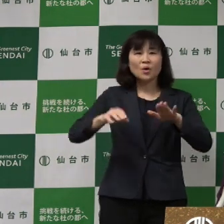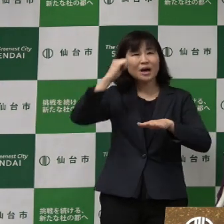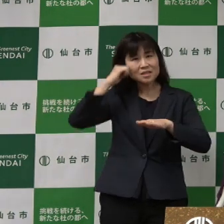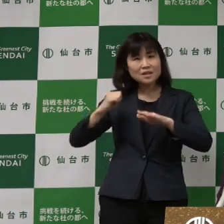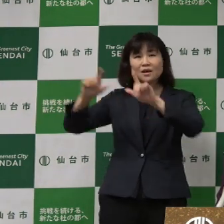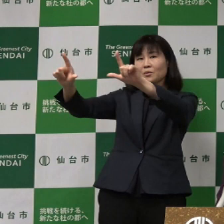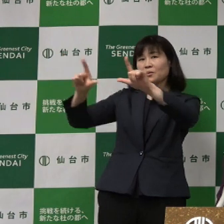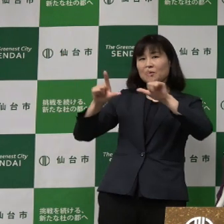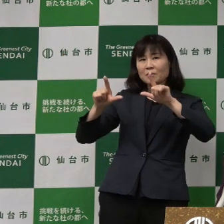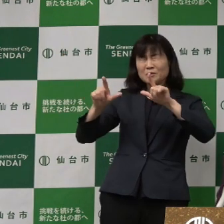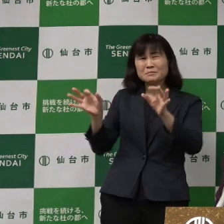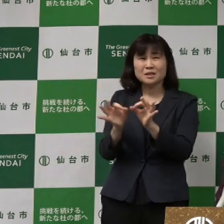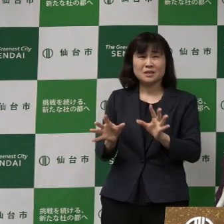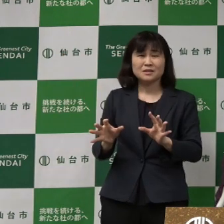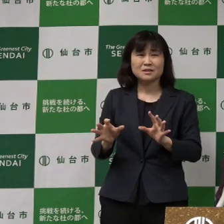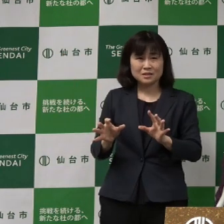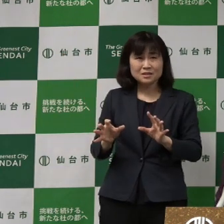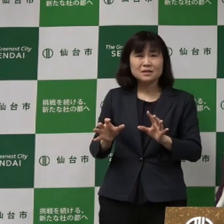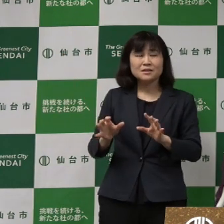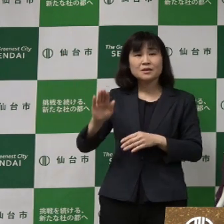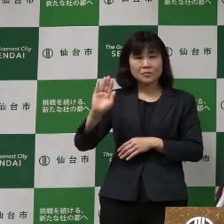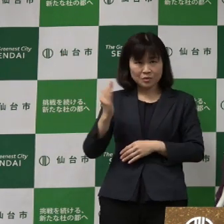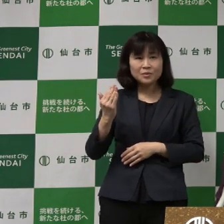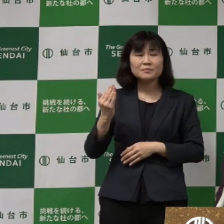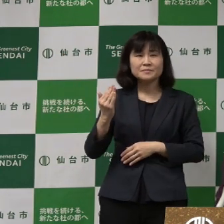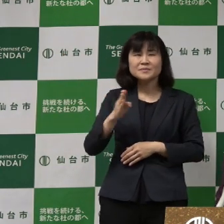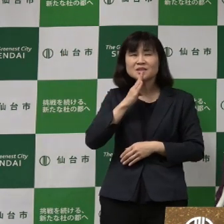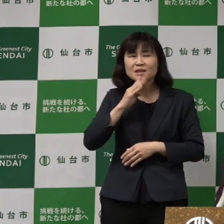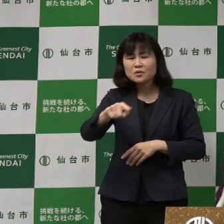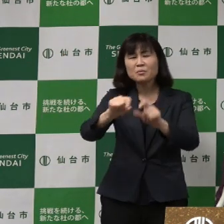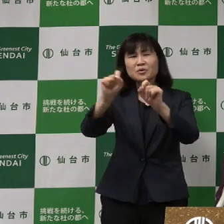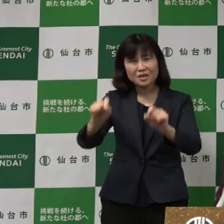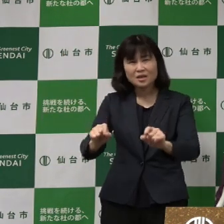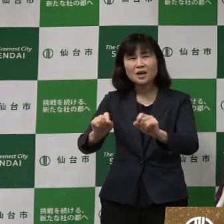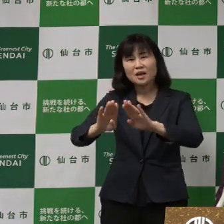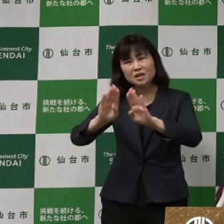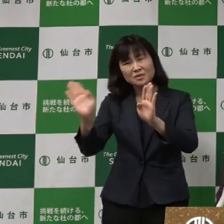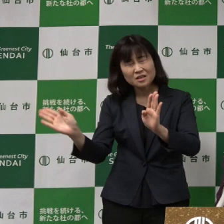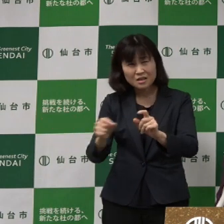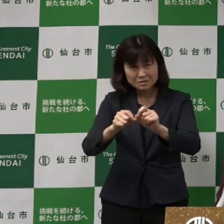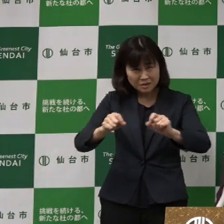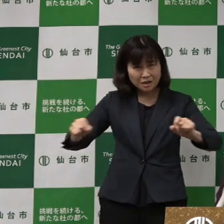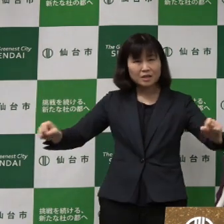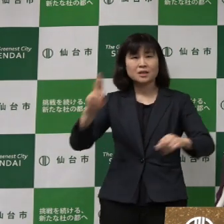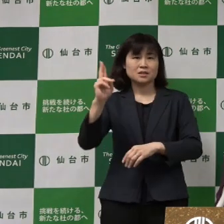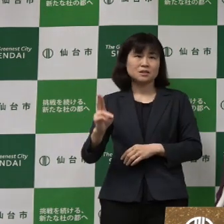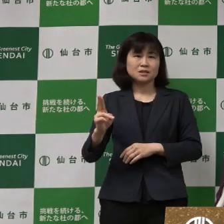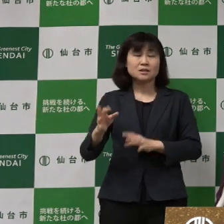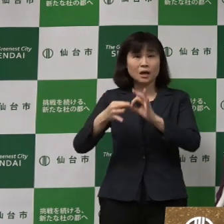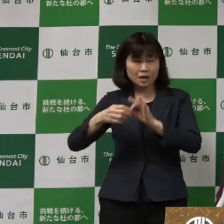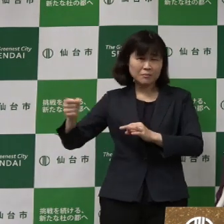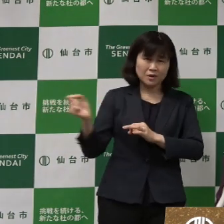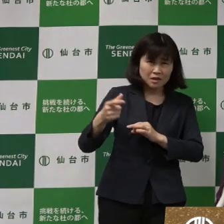を受けたばっかりでありますけれども、発生からですね、相当な時間が経過しております。もう速やかに対応しなく